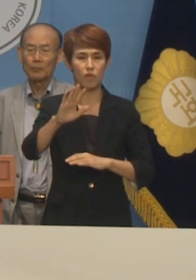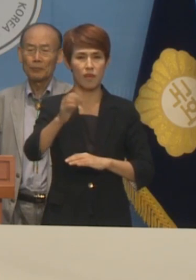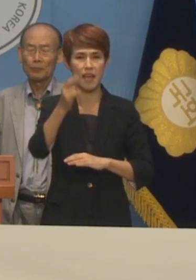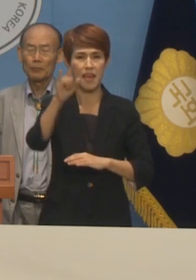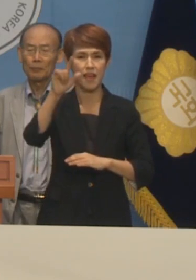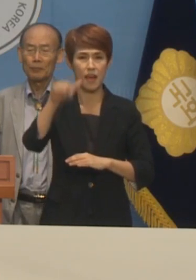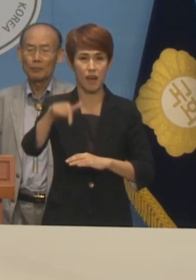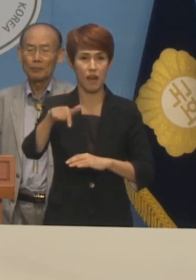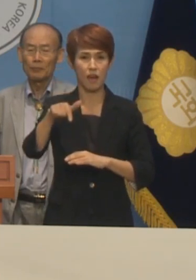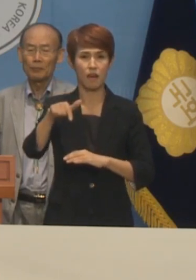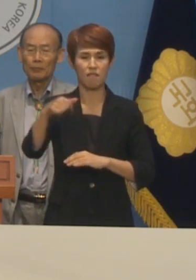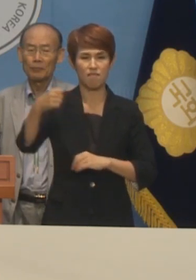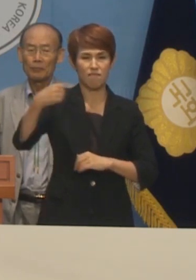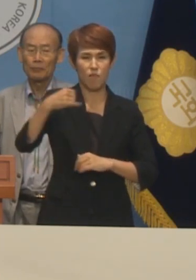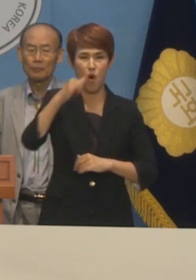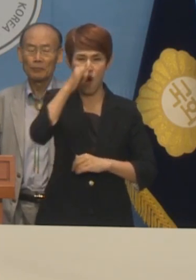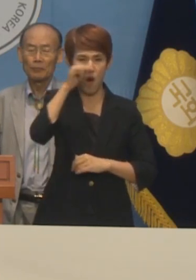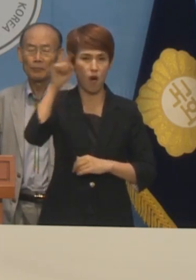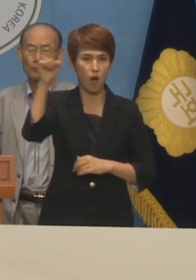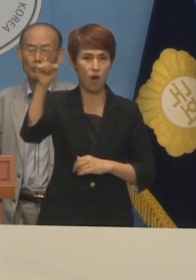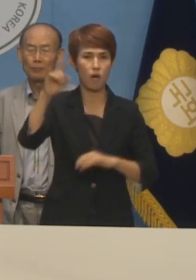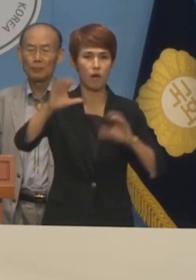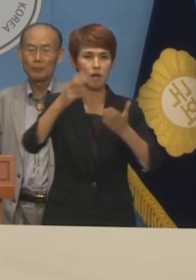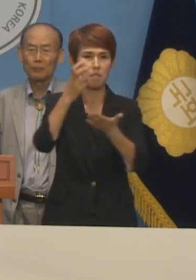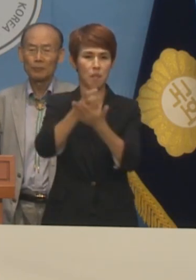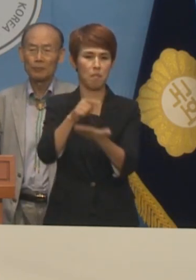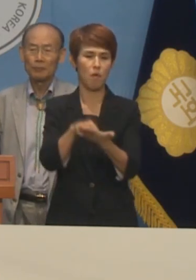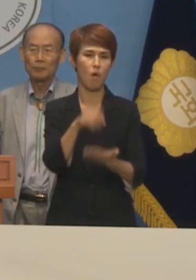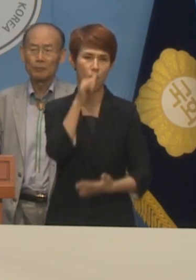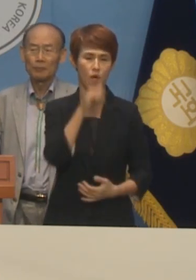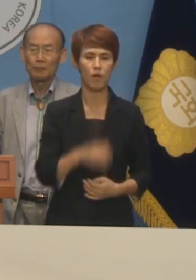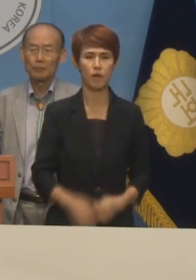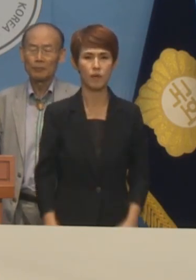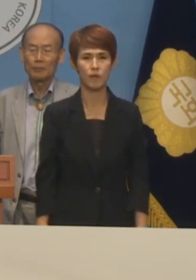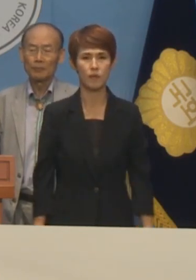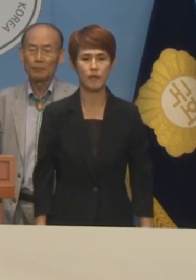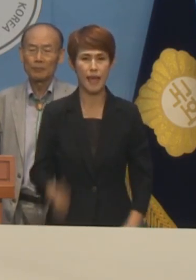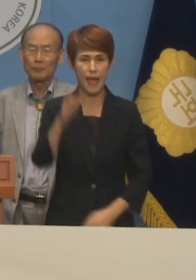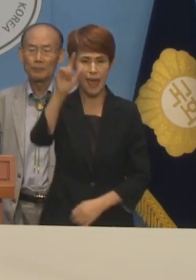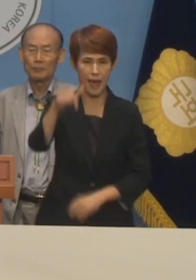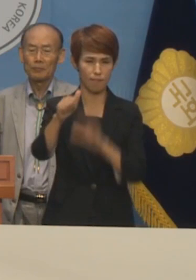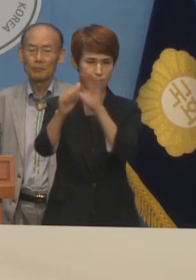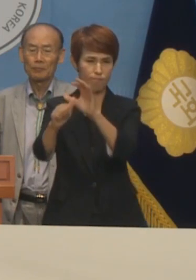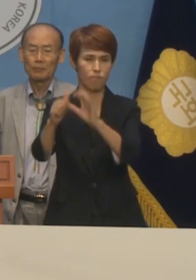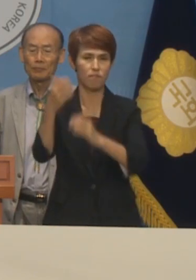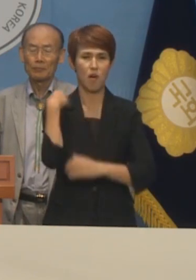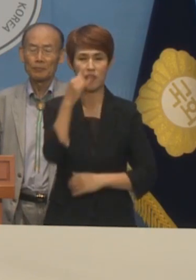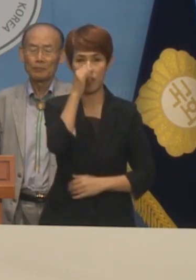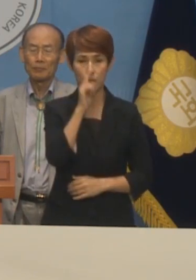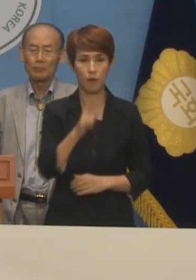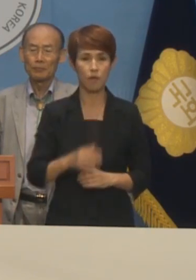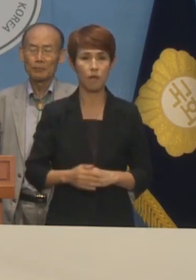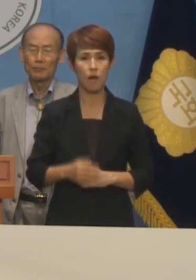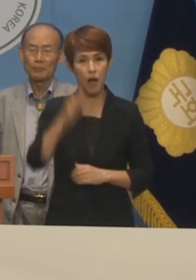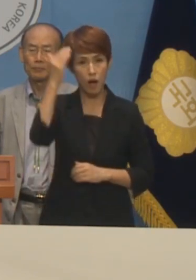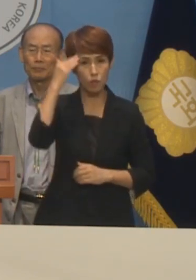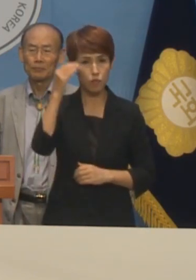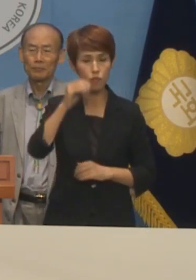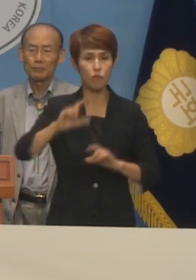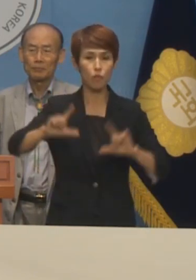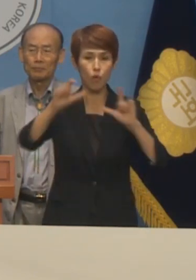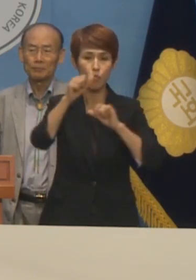핵무력의 기본 사명이 있다며 헌법에 명기하고 있다. 그런데 한반도와 동북아에서